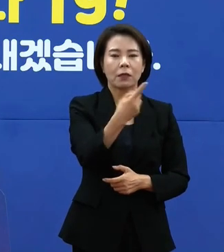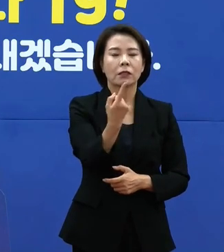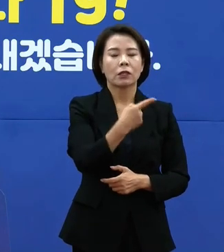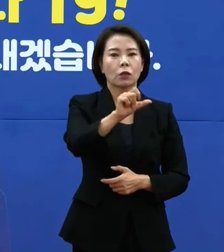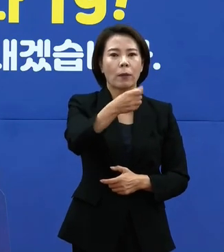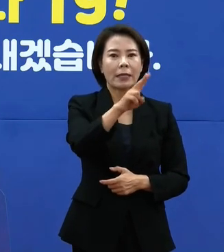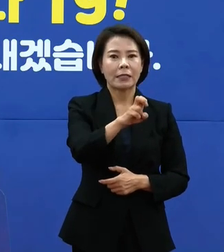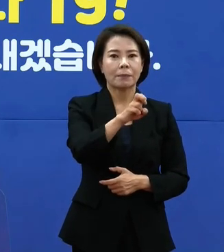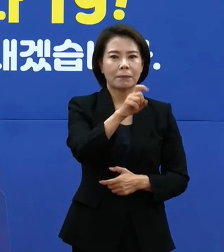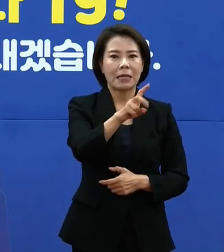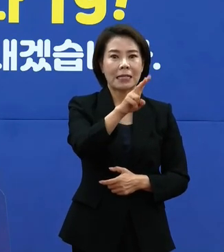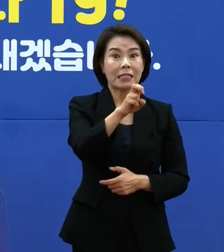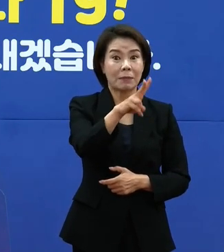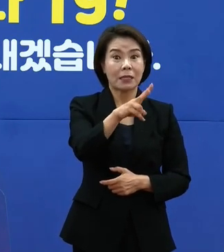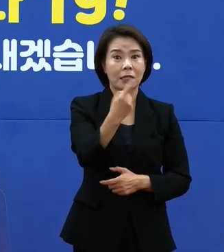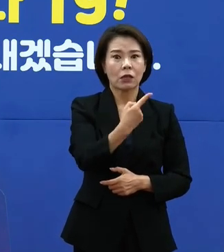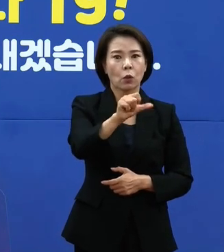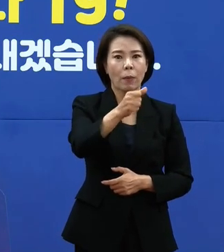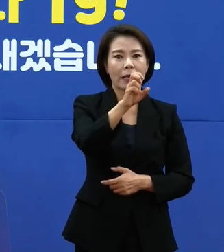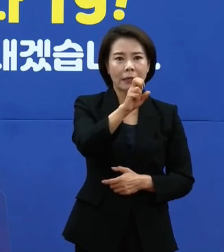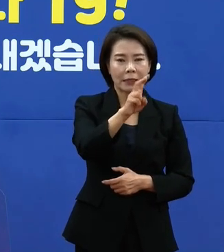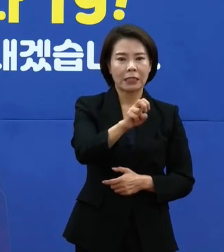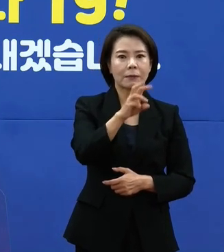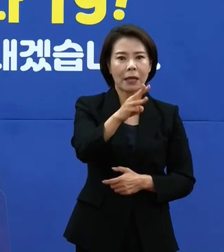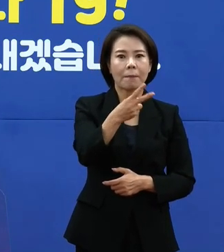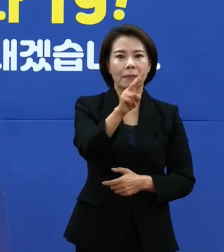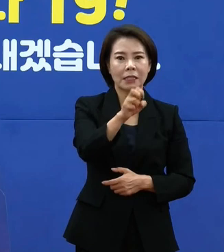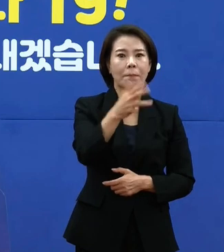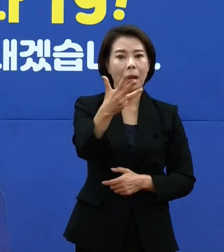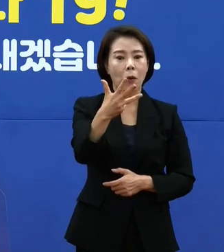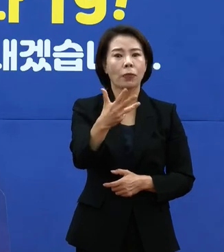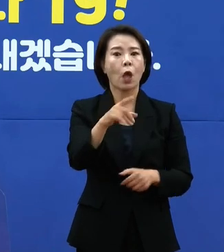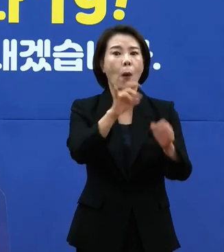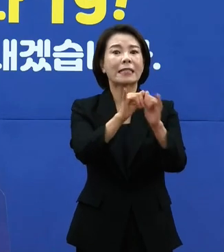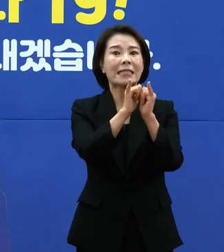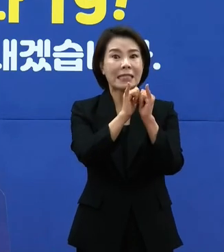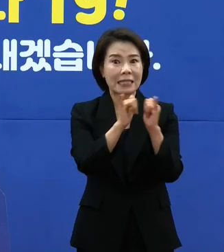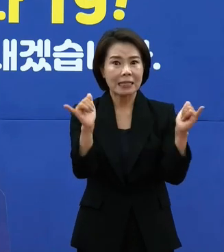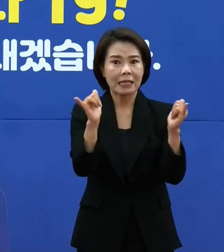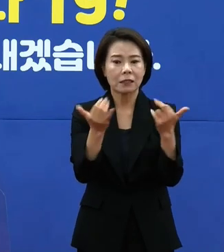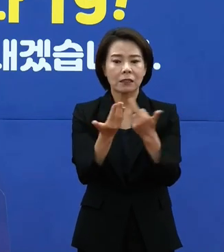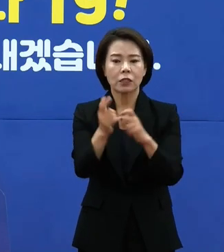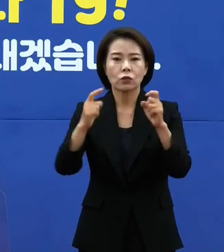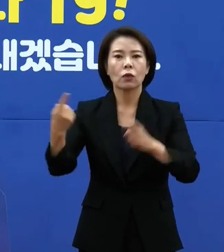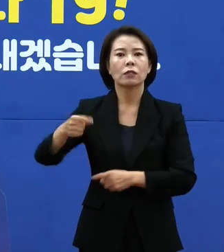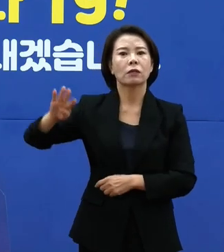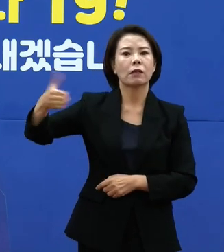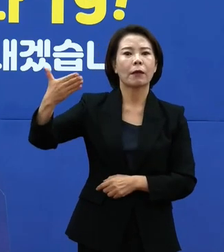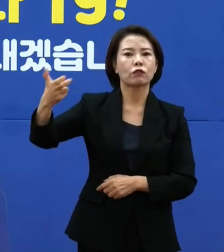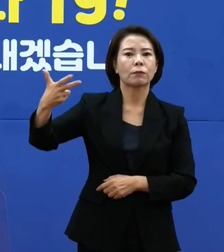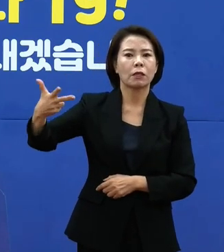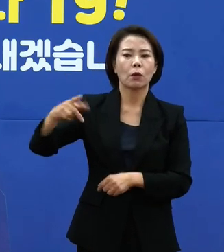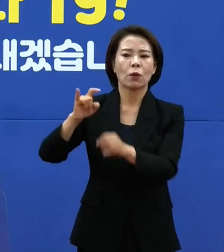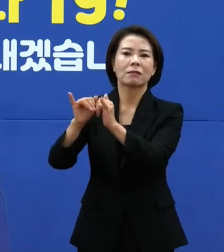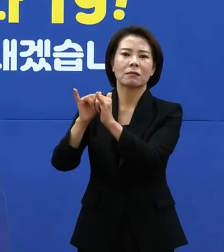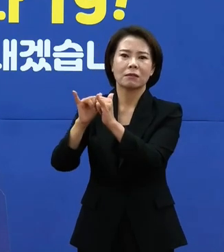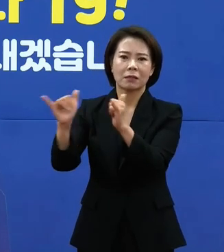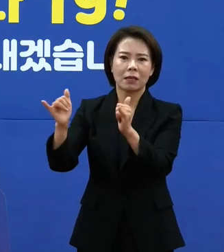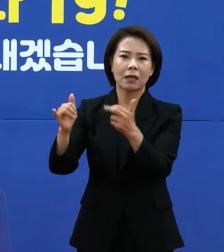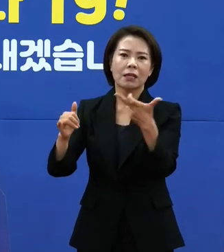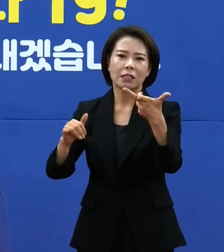1521, 1522, 1523, 1528번 확진자는 역시 제주 1497번 확진자와